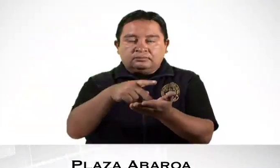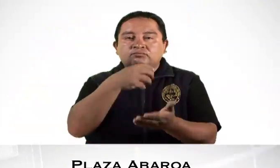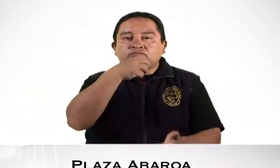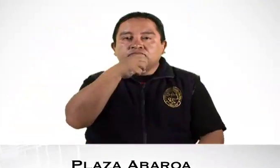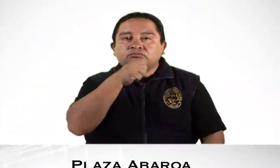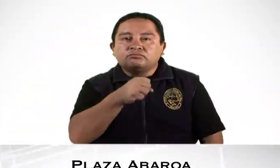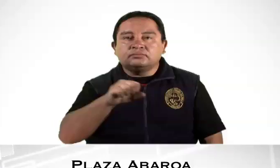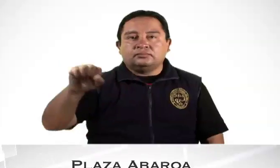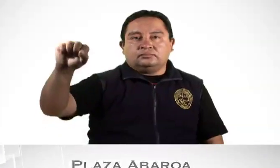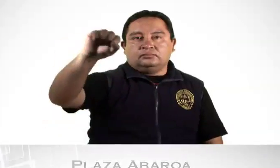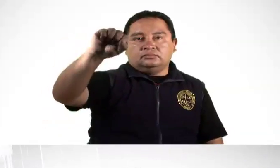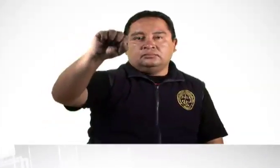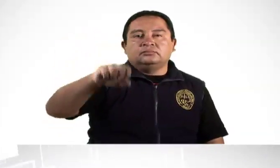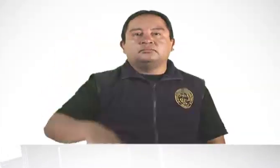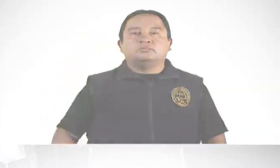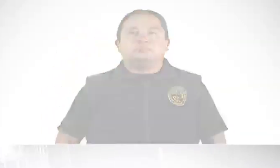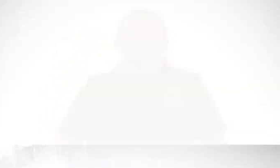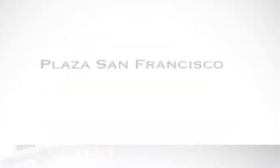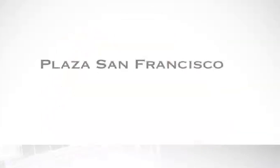Plaza Abaroa.